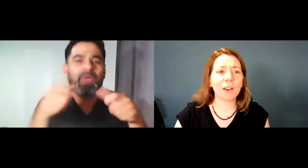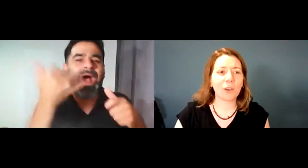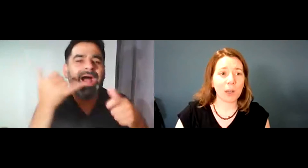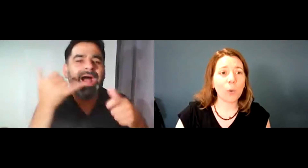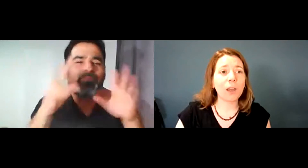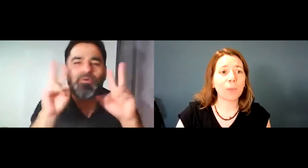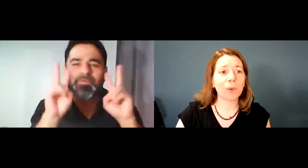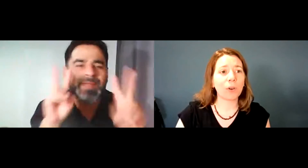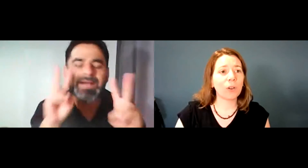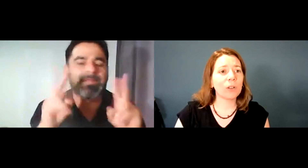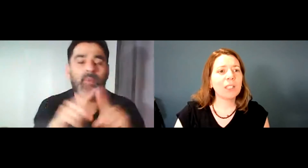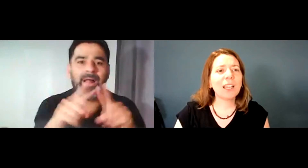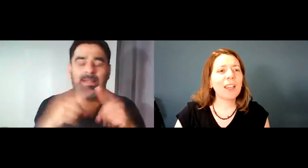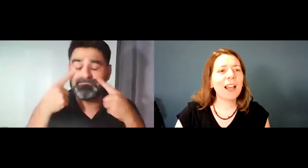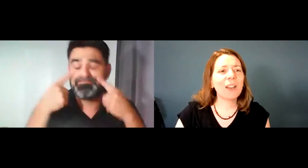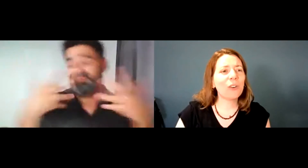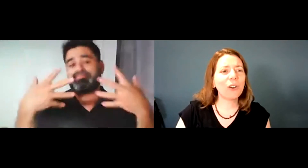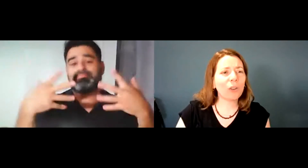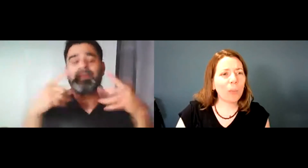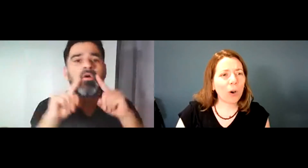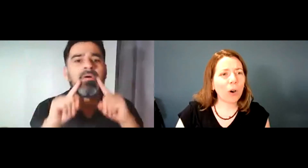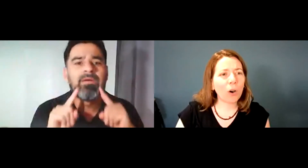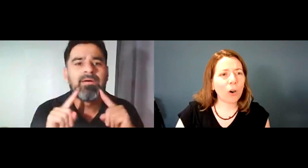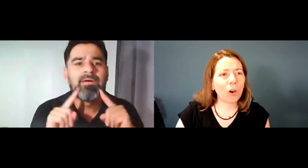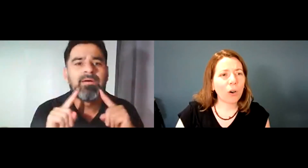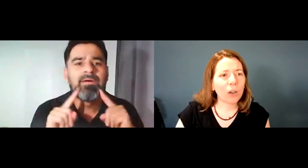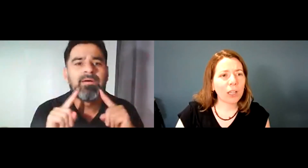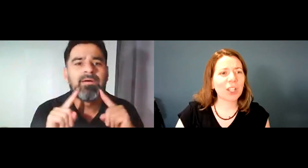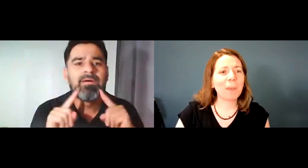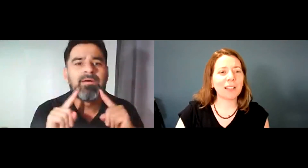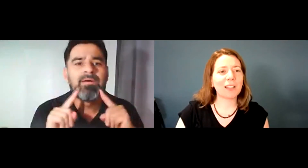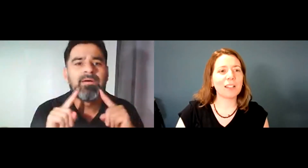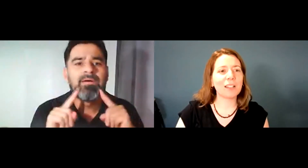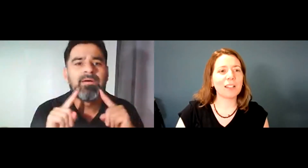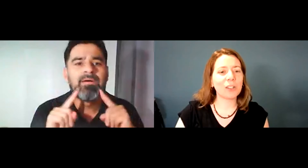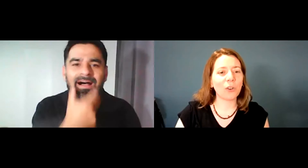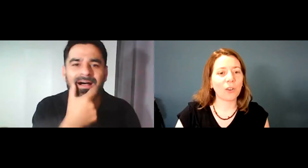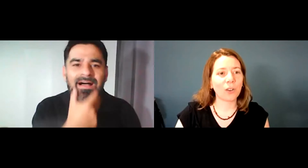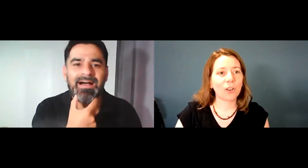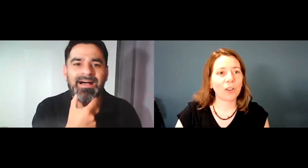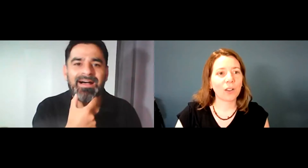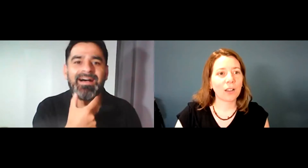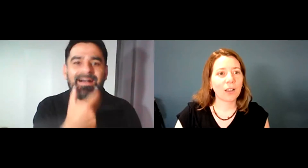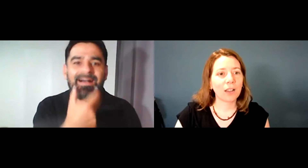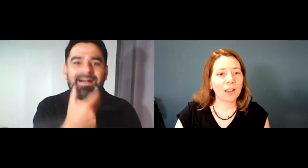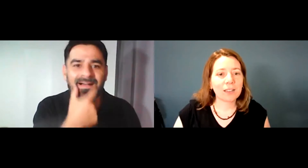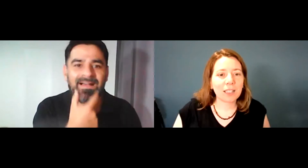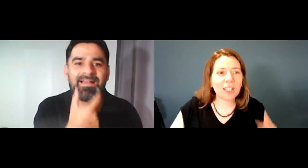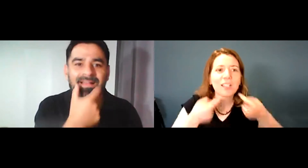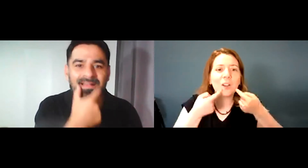el cuerpo. Y hay algo como que llama la atención. Se te hacen como